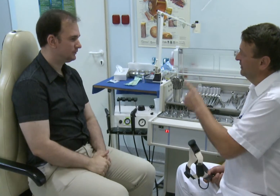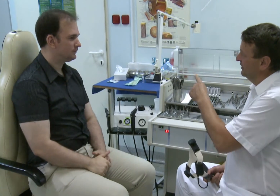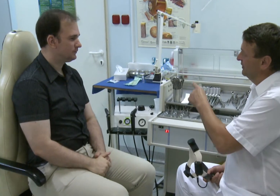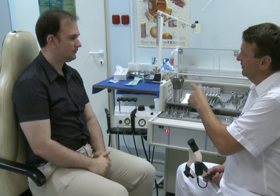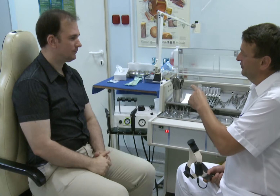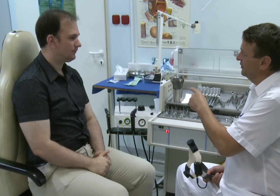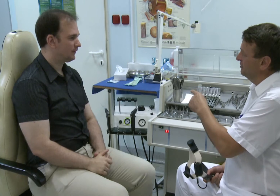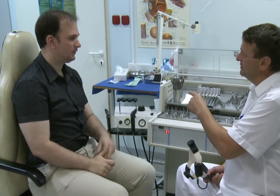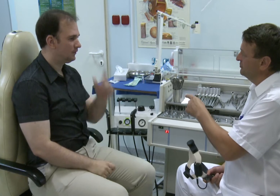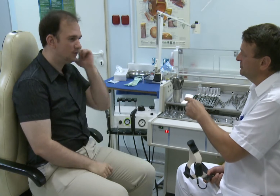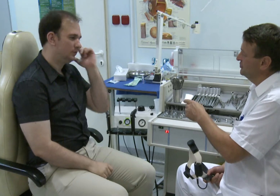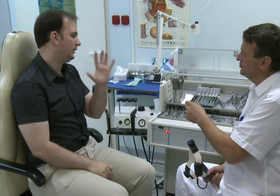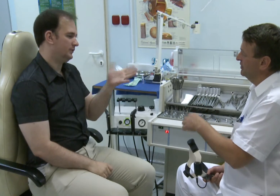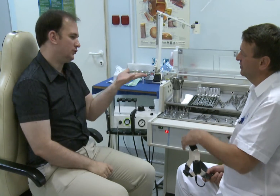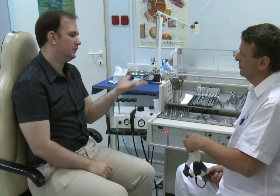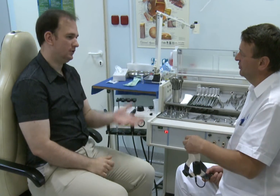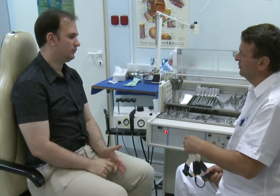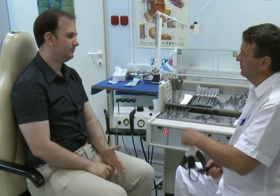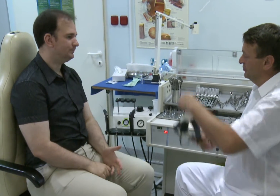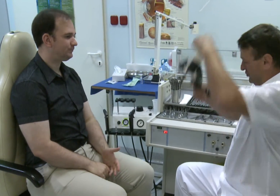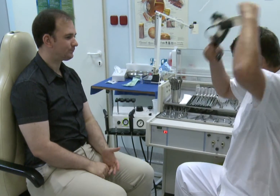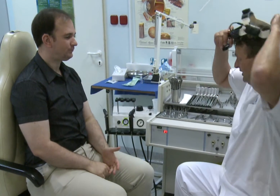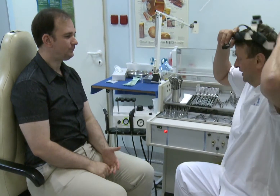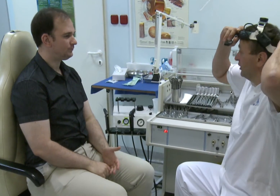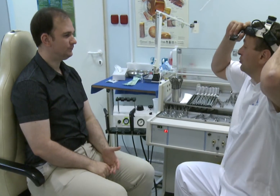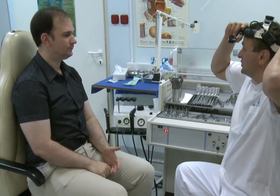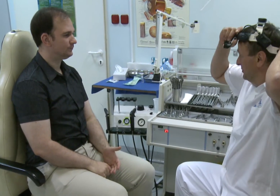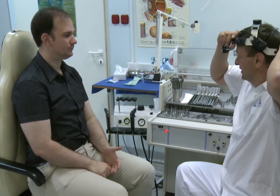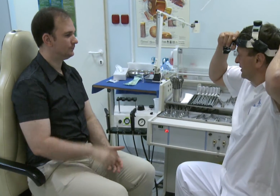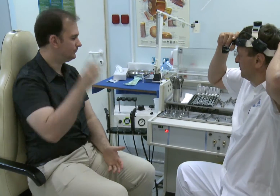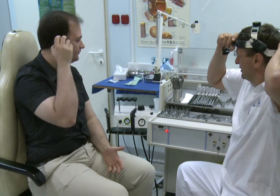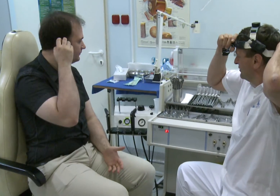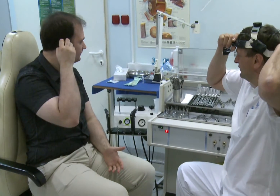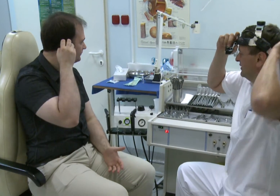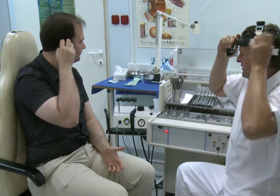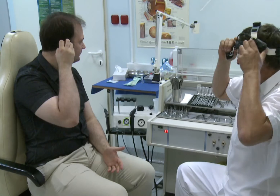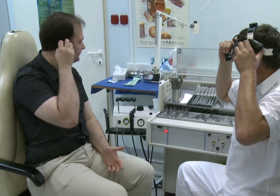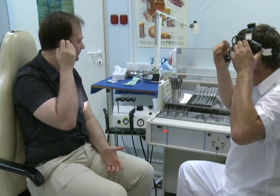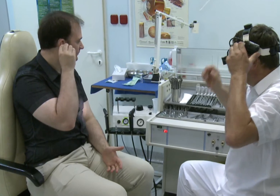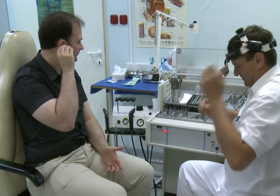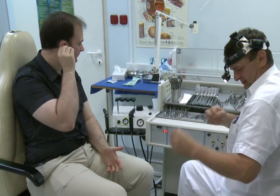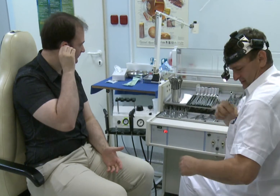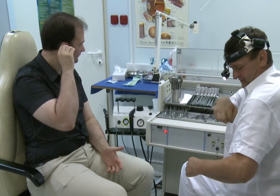Desni. Na levega pa slabše slišite? Lahko vzamete kar aparat, ne?